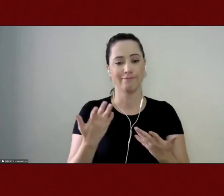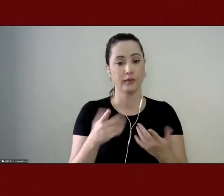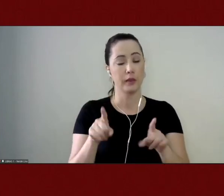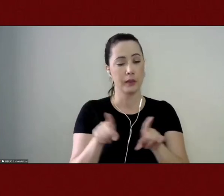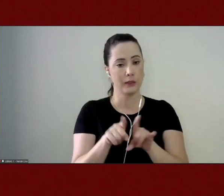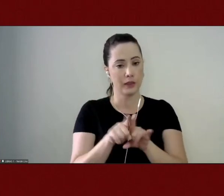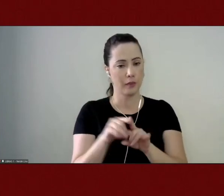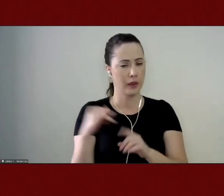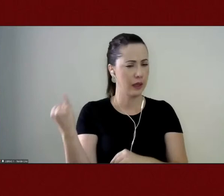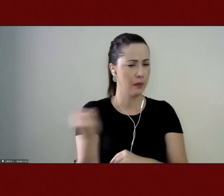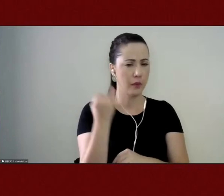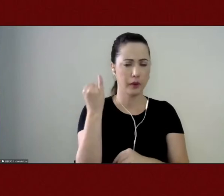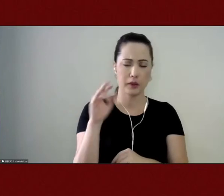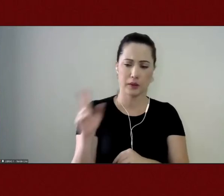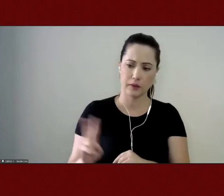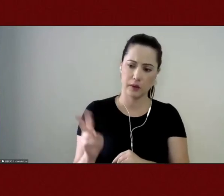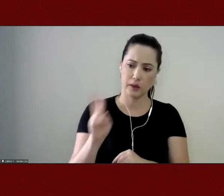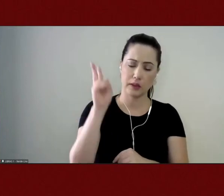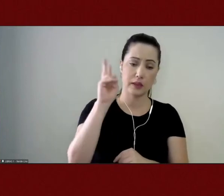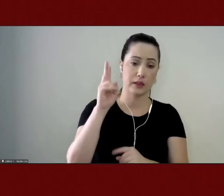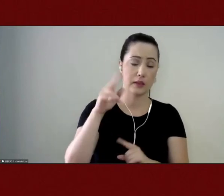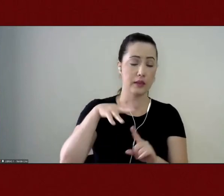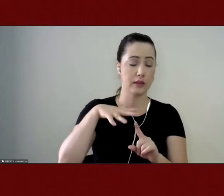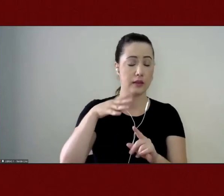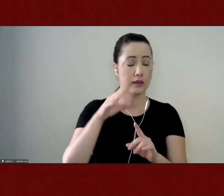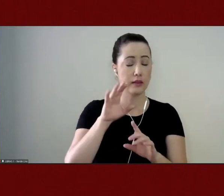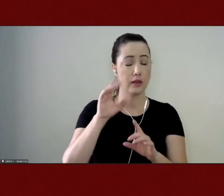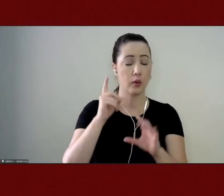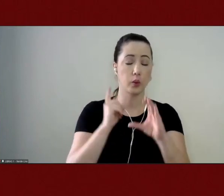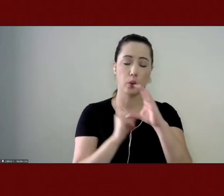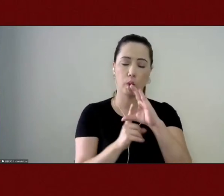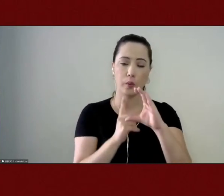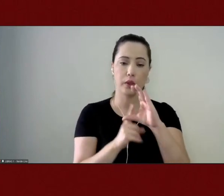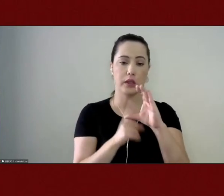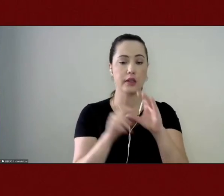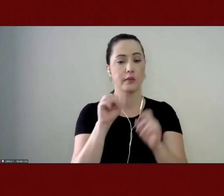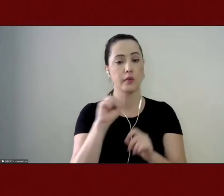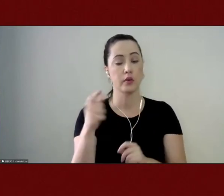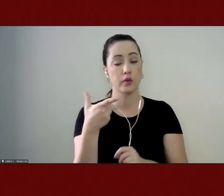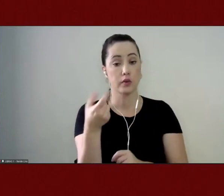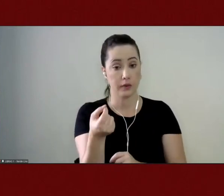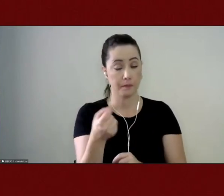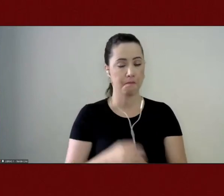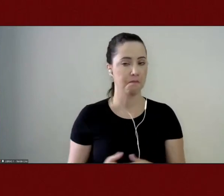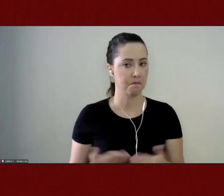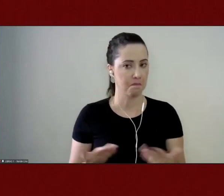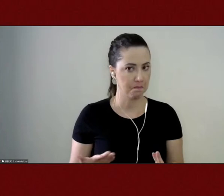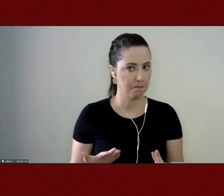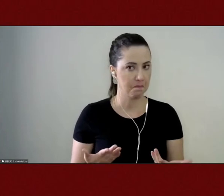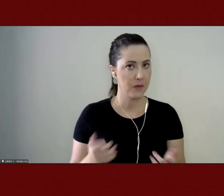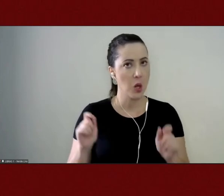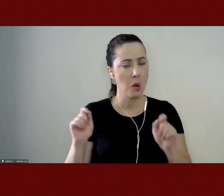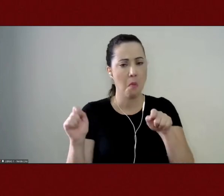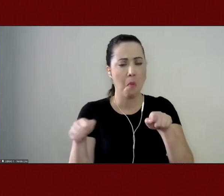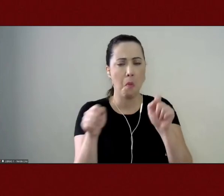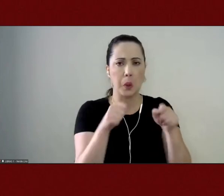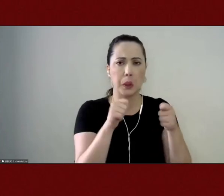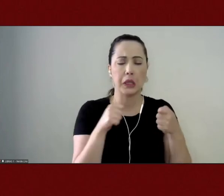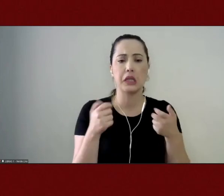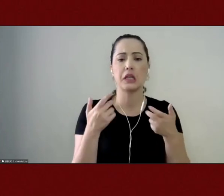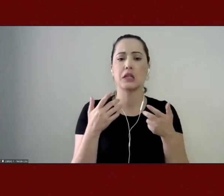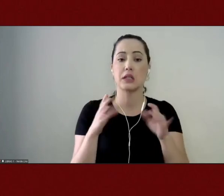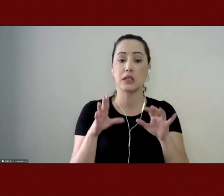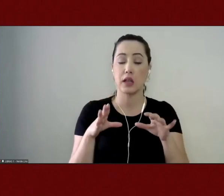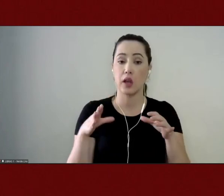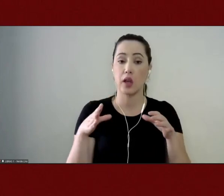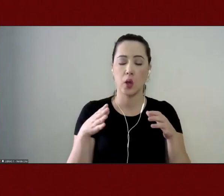comunismo do século XX. De movimento revolucionário que deveria ser comandado pelos países capitalistas mais